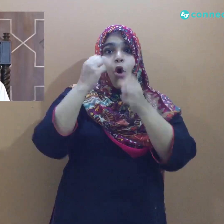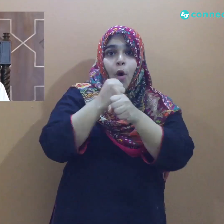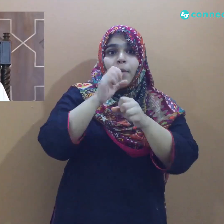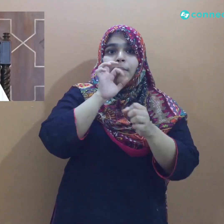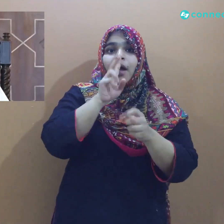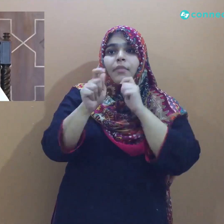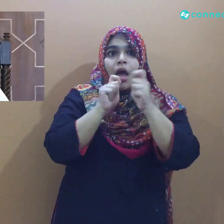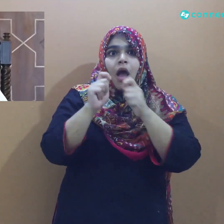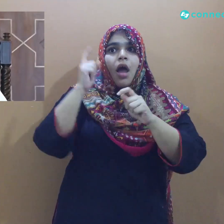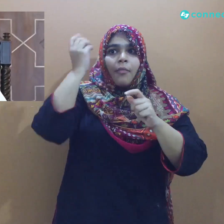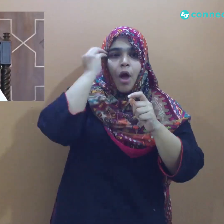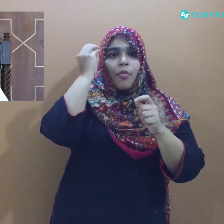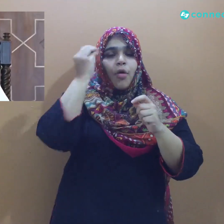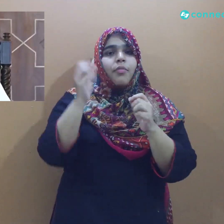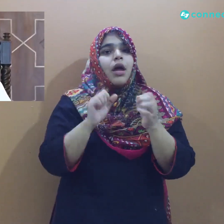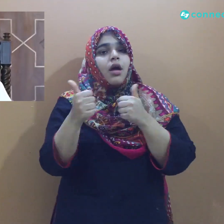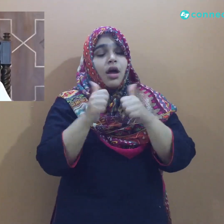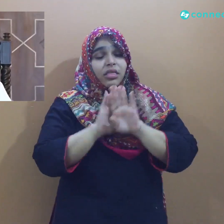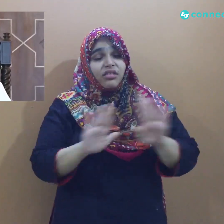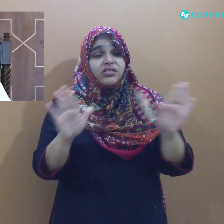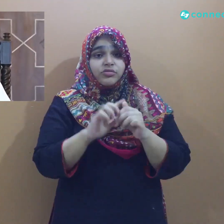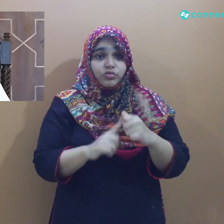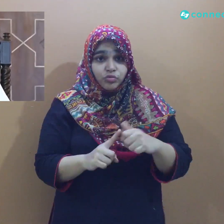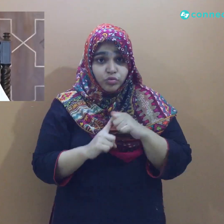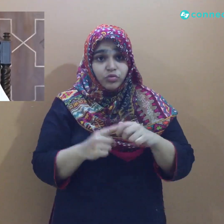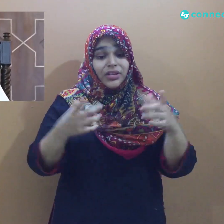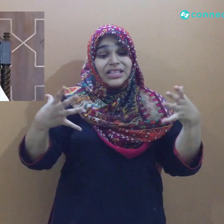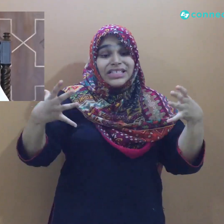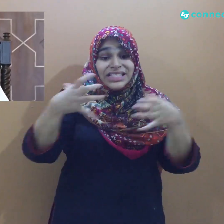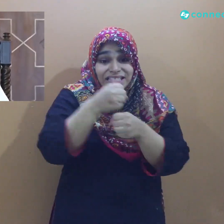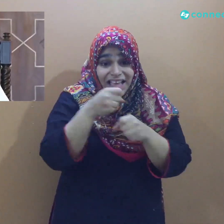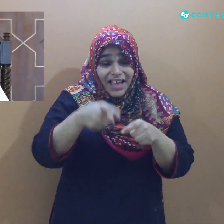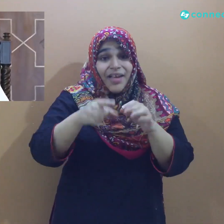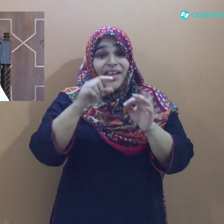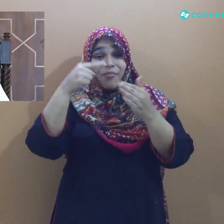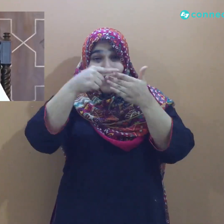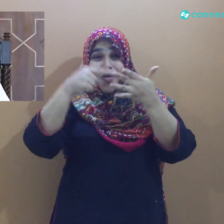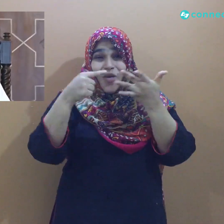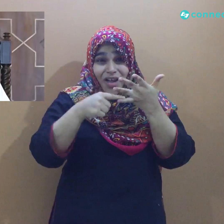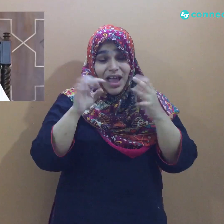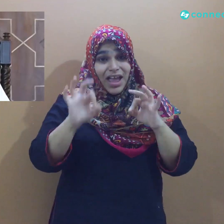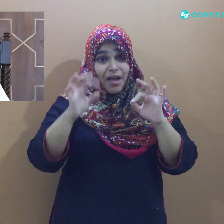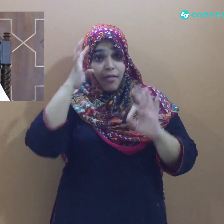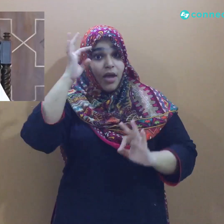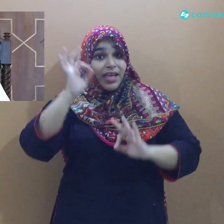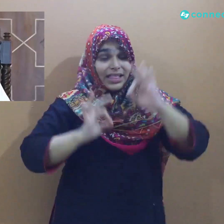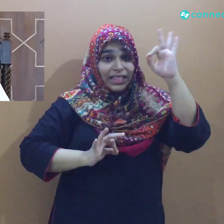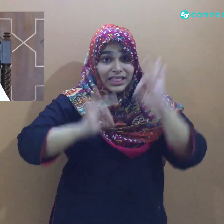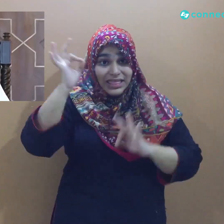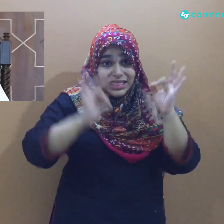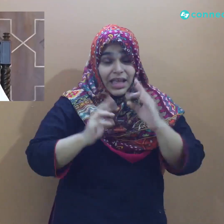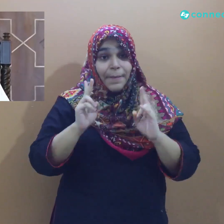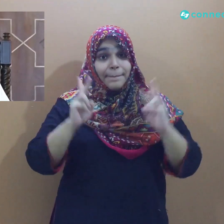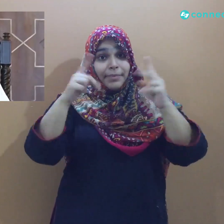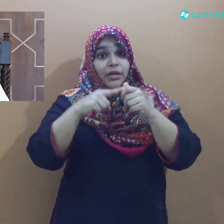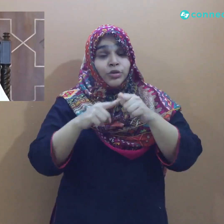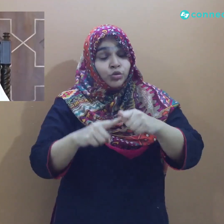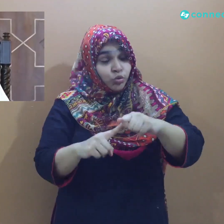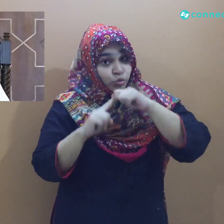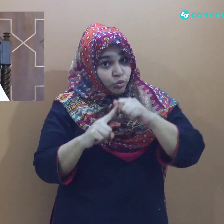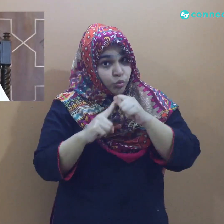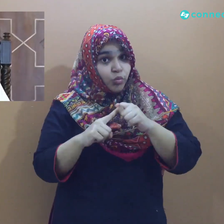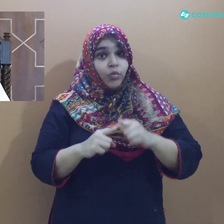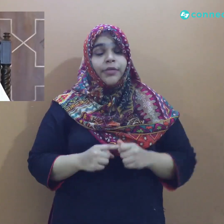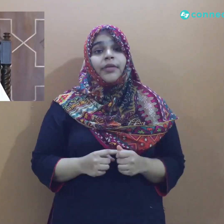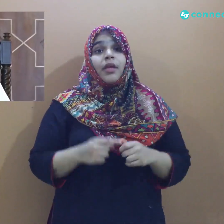سکے۔ مساجد انتظامیہ کو ان احتیاطی تدابیر کے ساتھ اور امام بارگاہوں کی انتظامیہ کو ان احتیاطی تدابیر